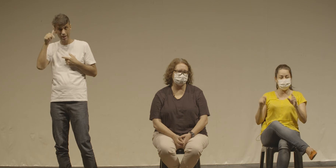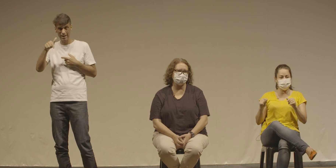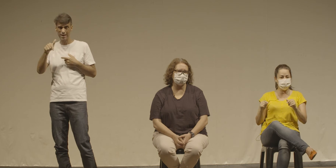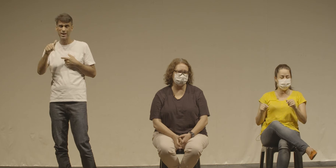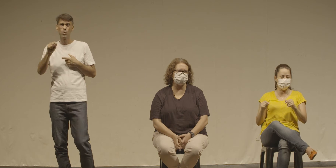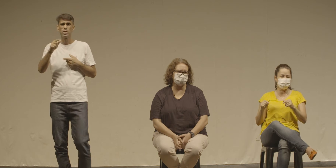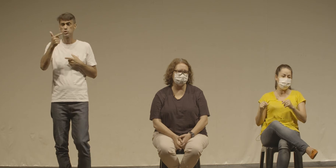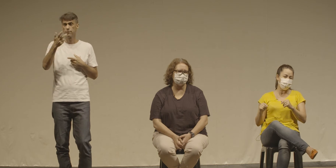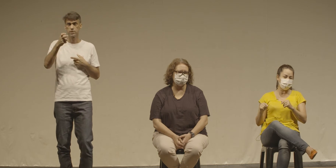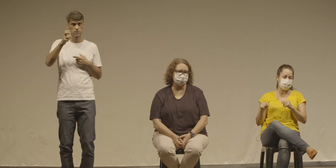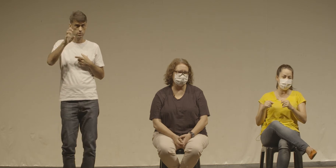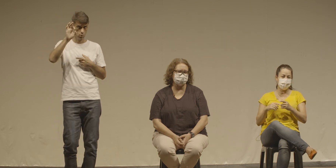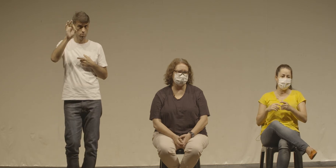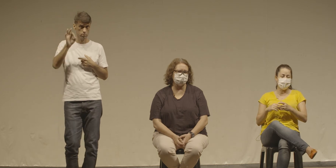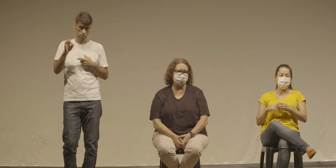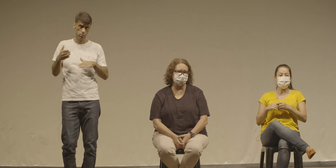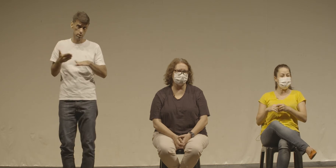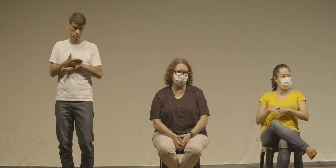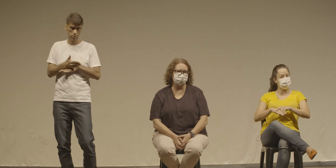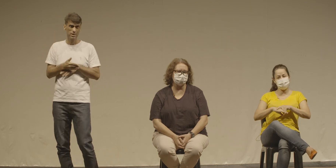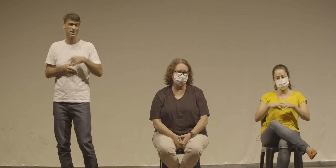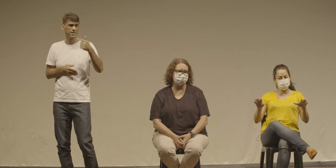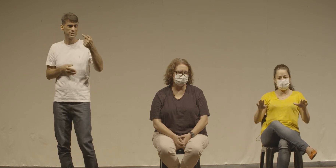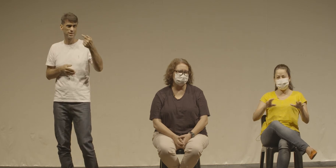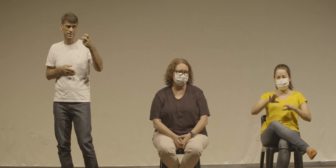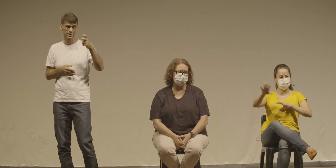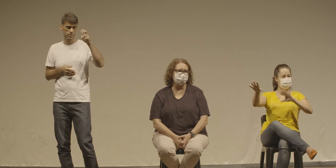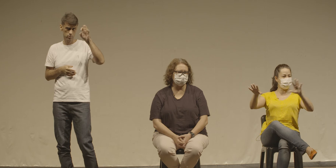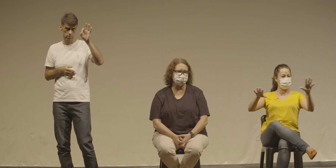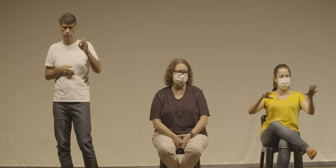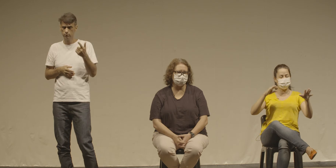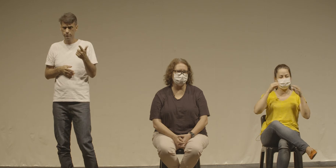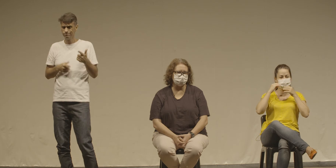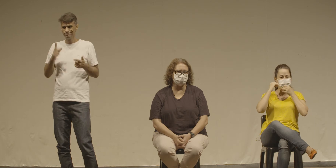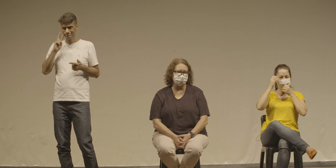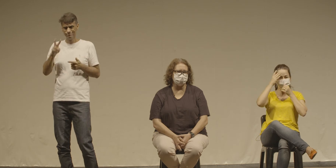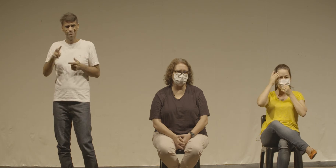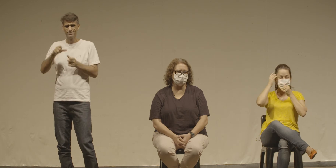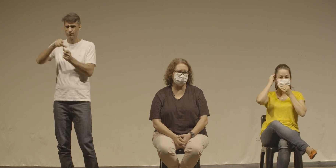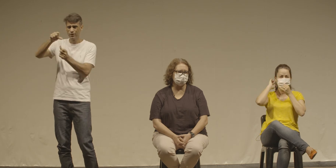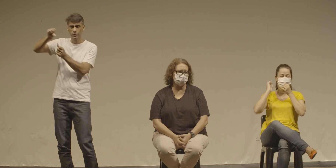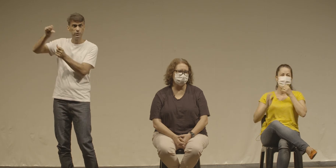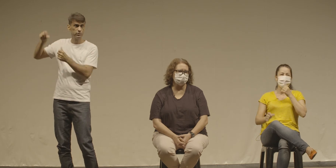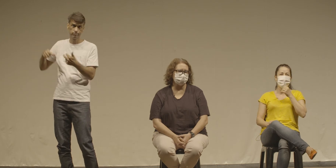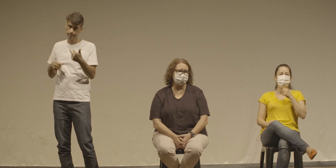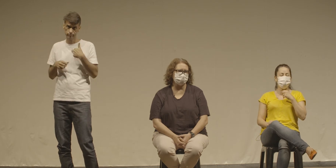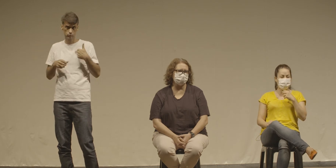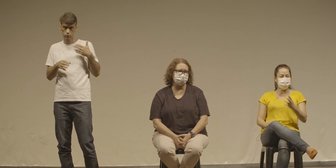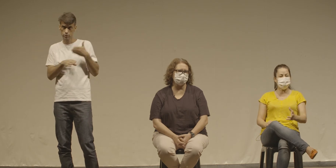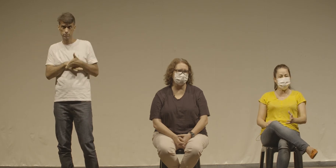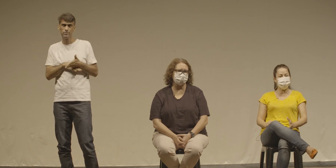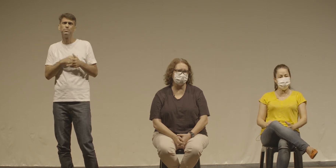teatro, só 25% que pode entrar, 75% não pode, você vê que está tudo fechadinho,